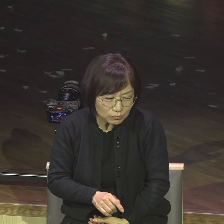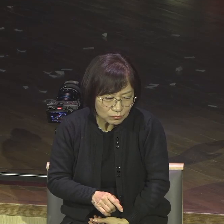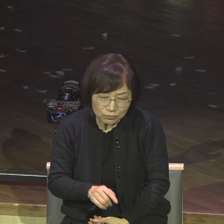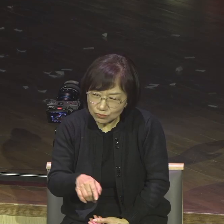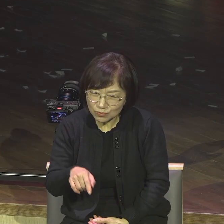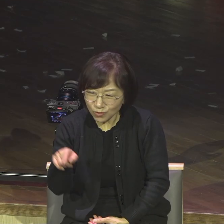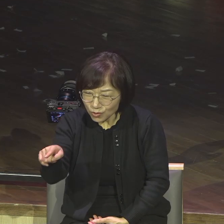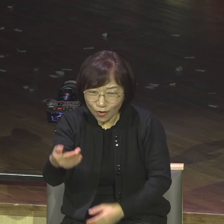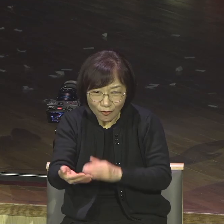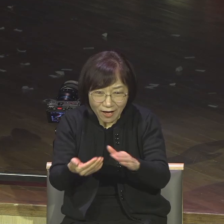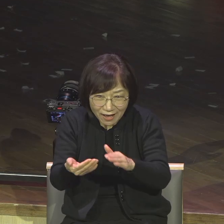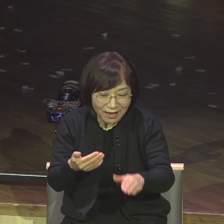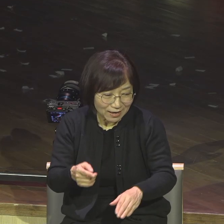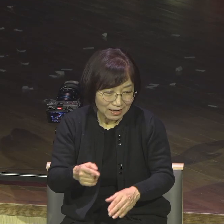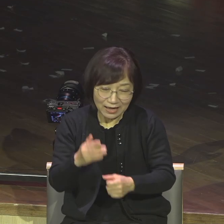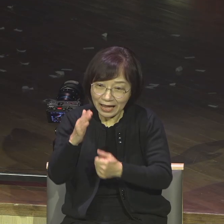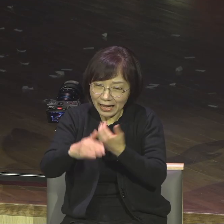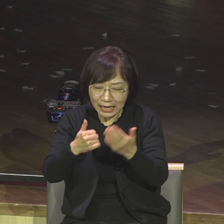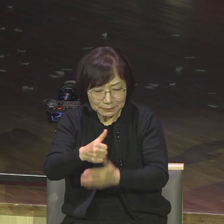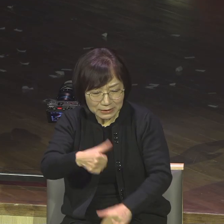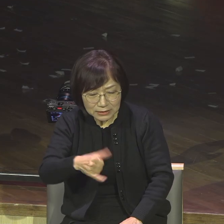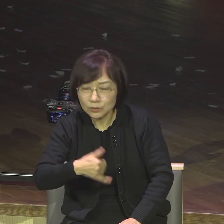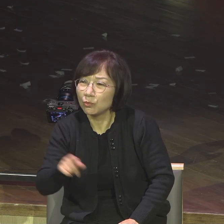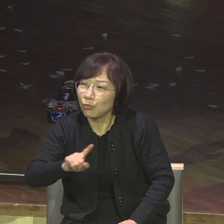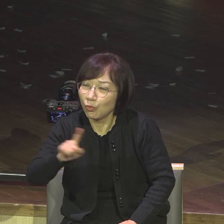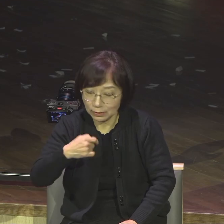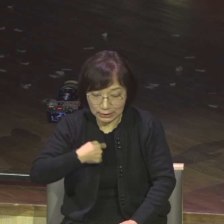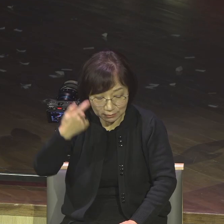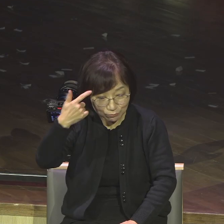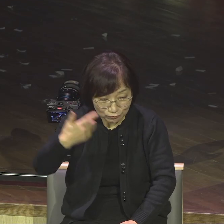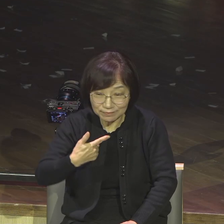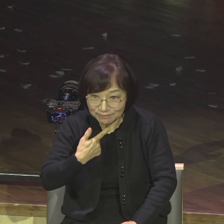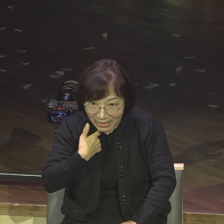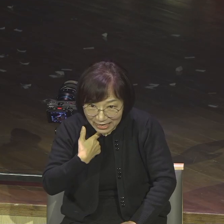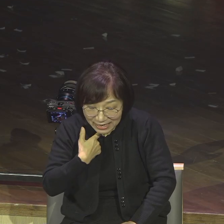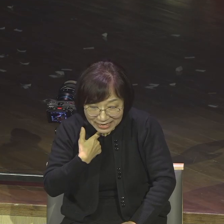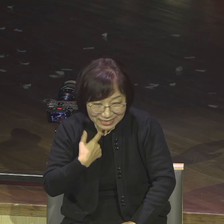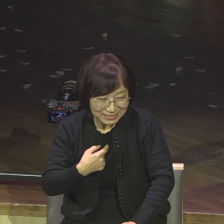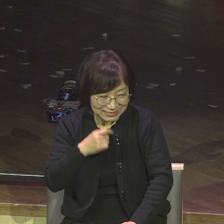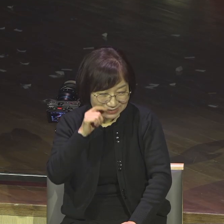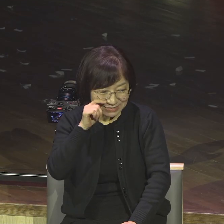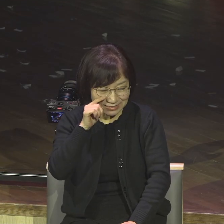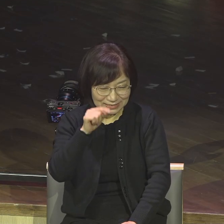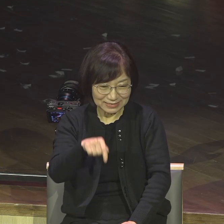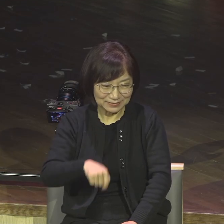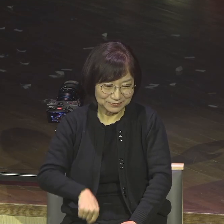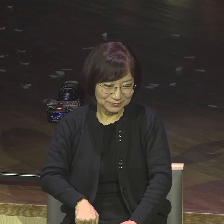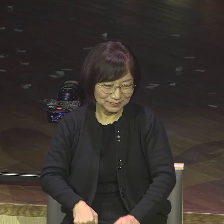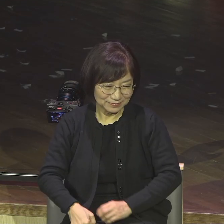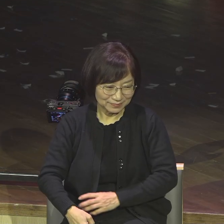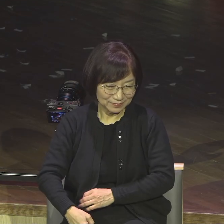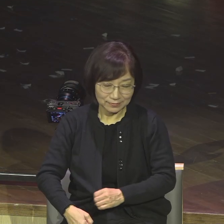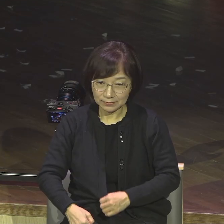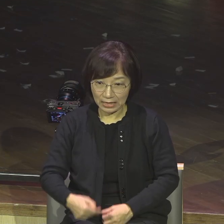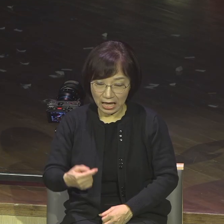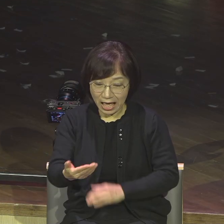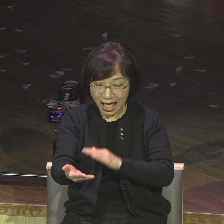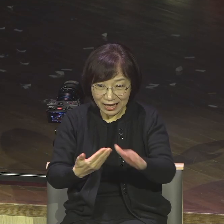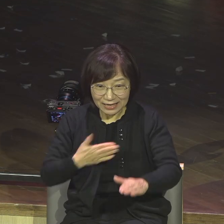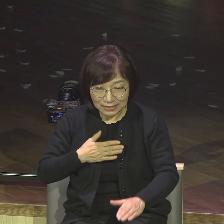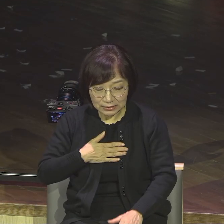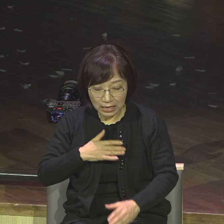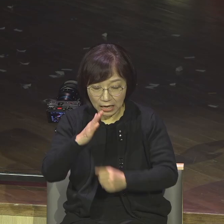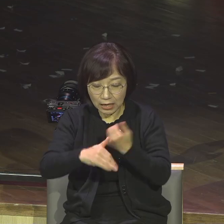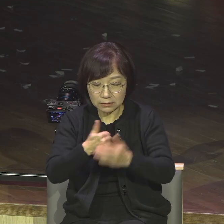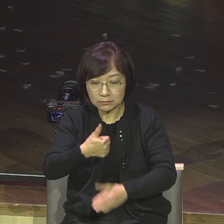너 하나님 자녀가 뭐냐고 물었지?